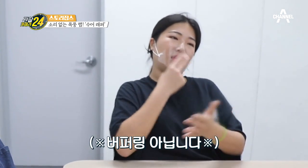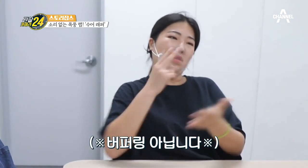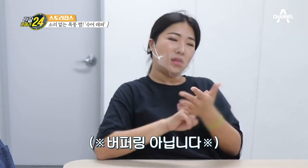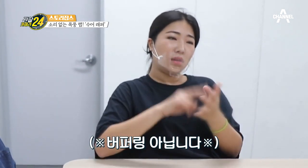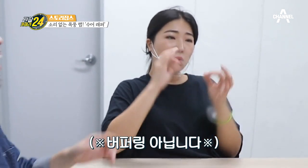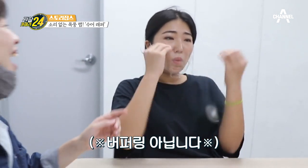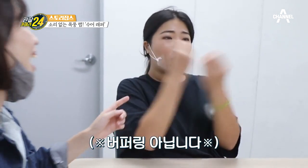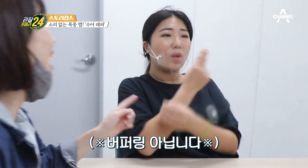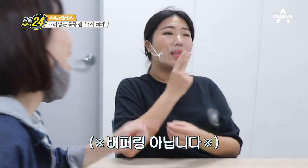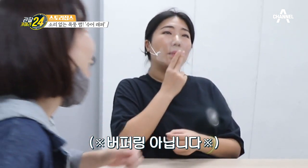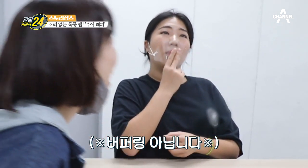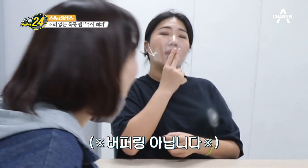네.